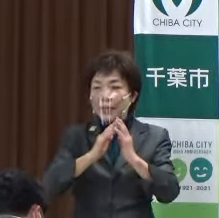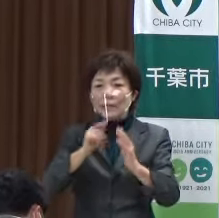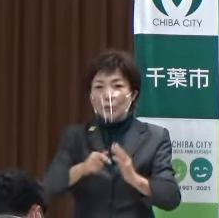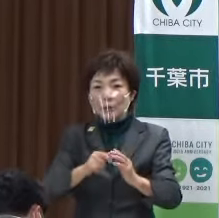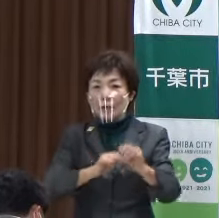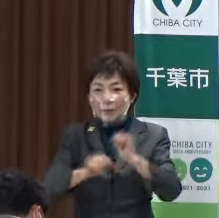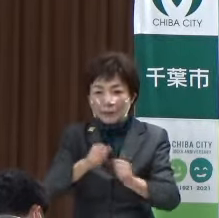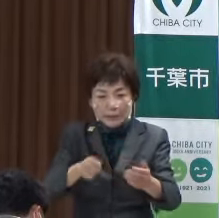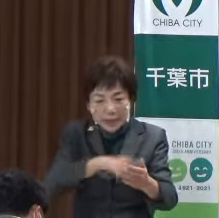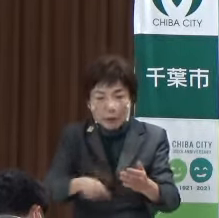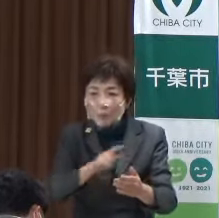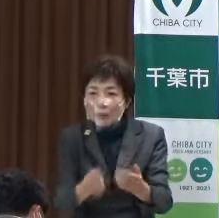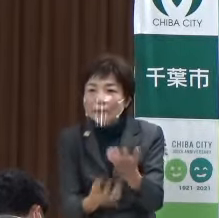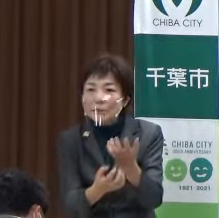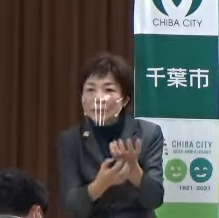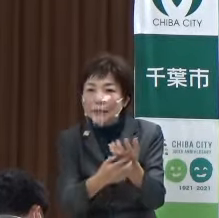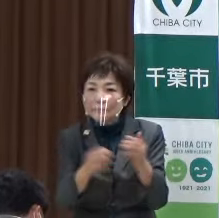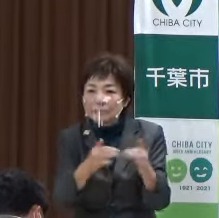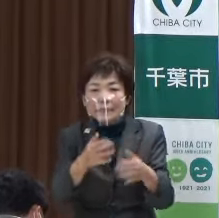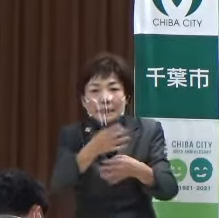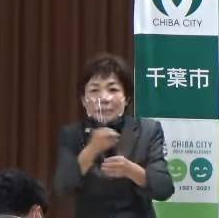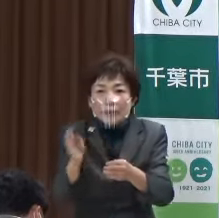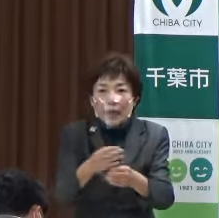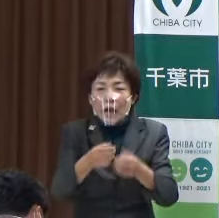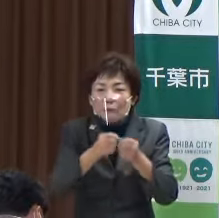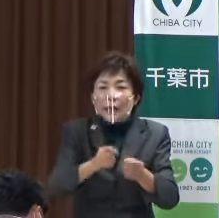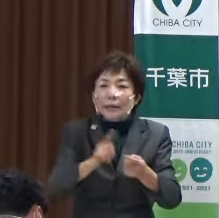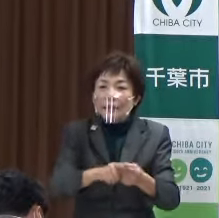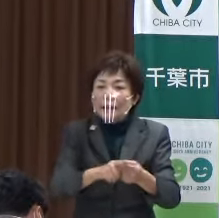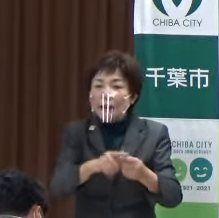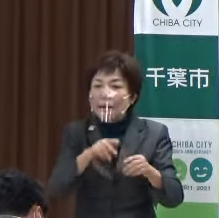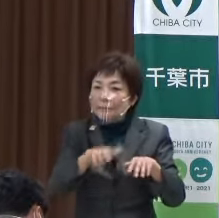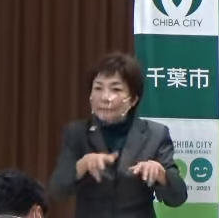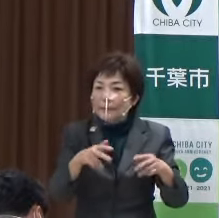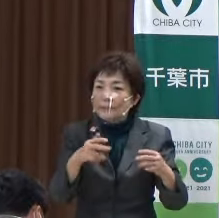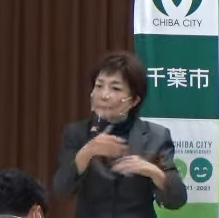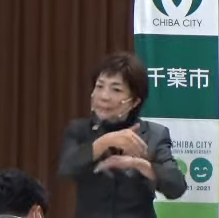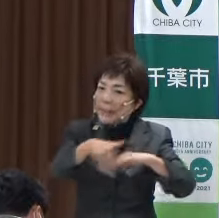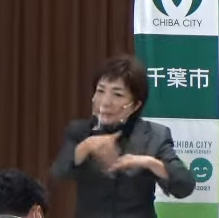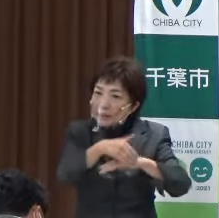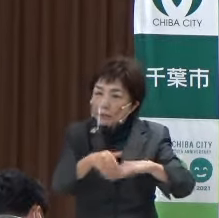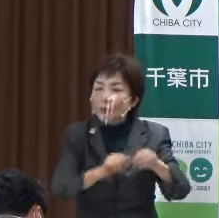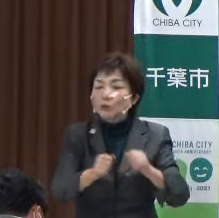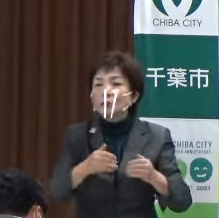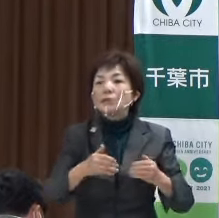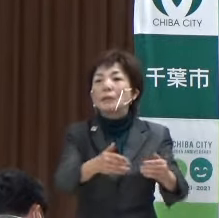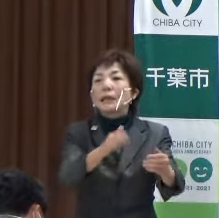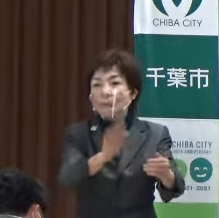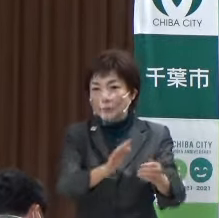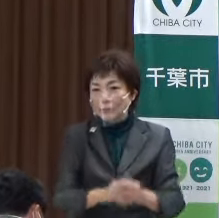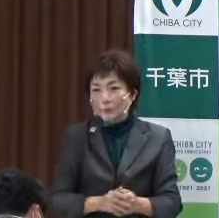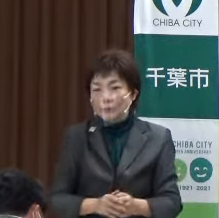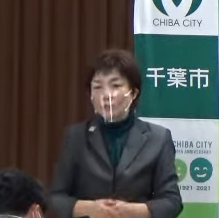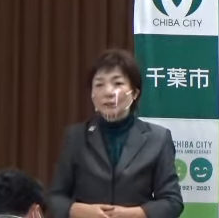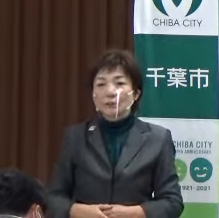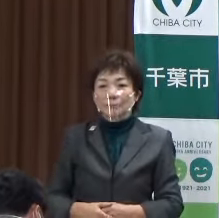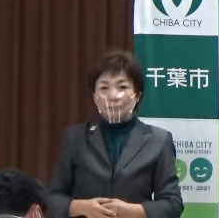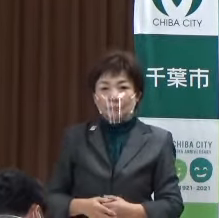あと中身をどうしようと、いつから接種に向けて準備しに取り組んでいると思います。以